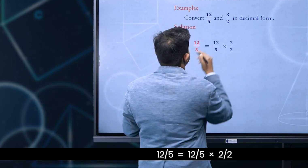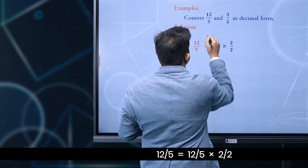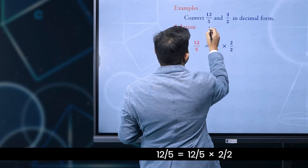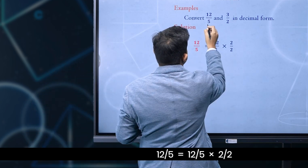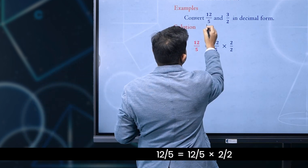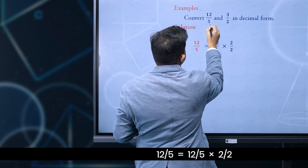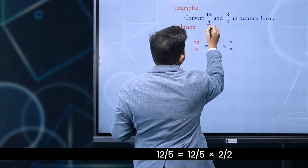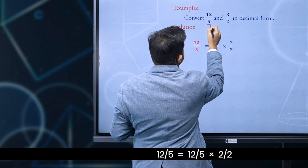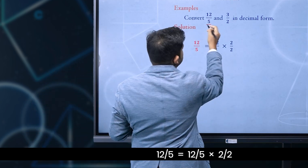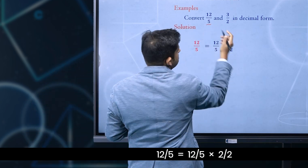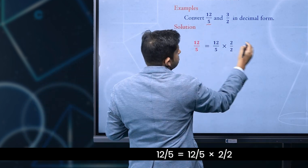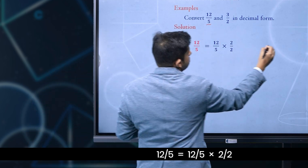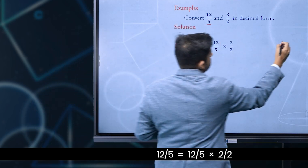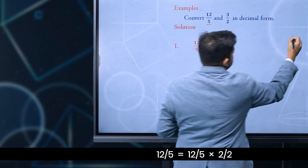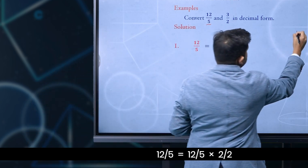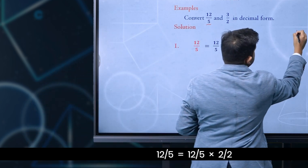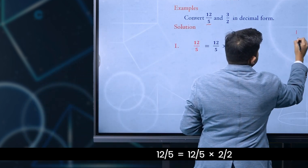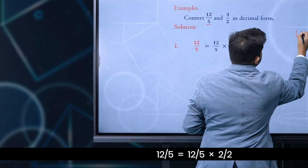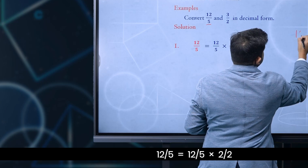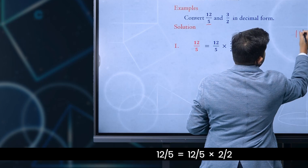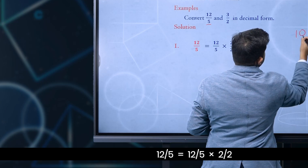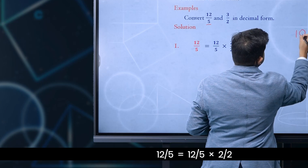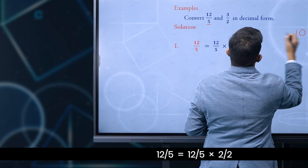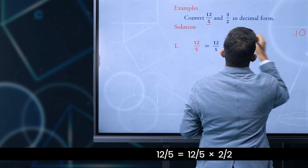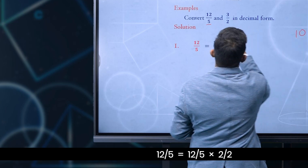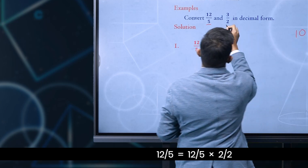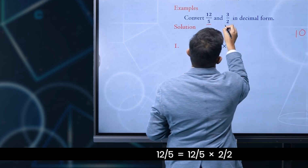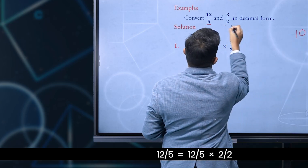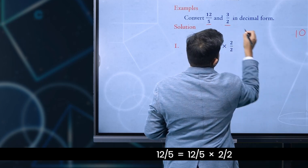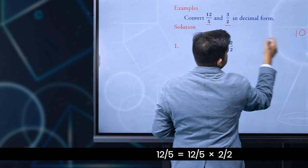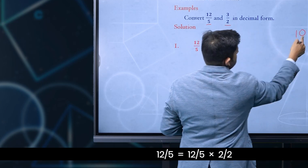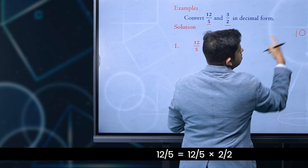12/5 बरोबर 12/5 गुणिले 2/2.